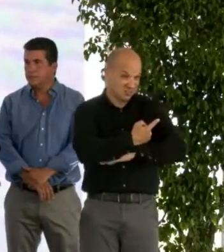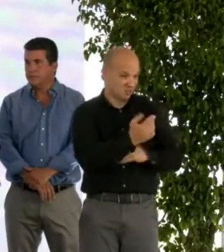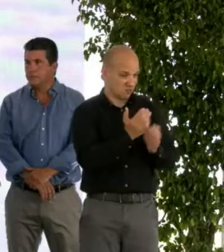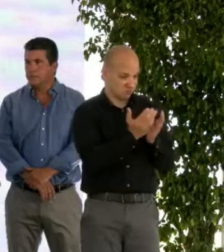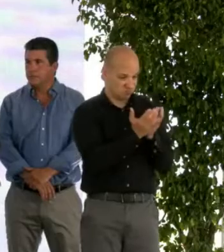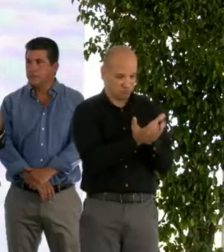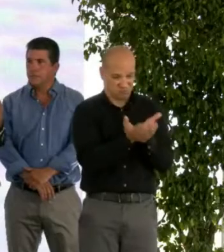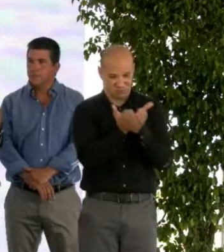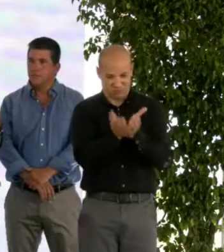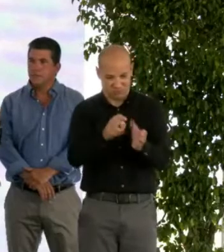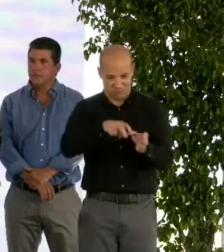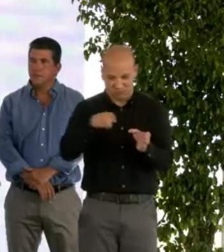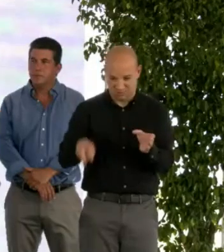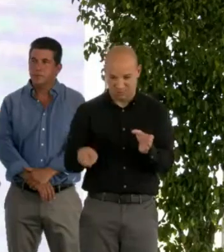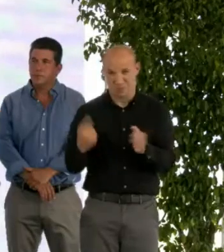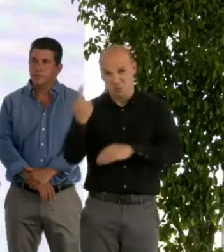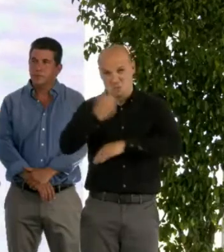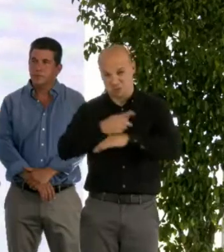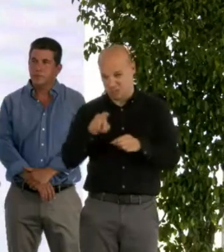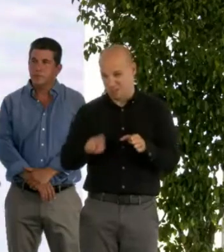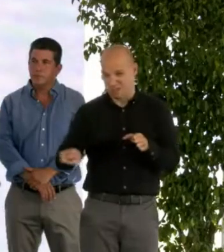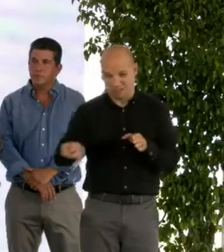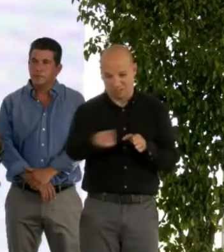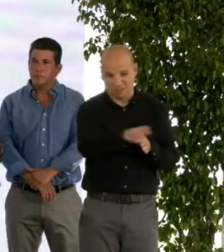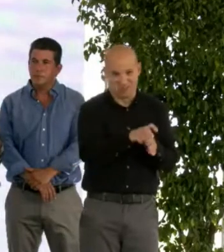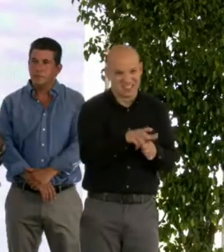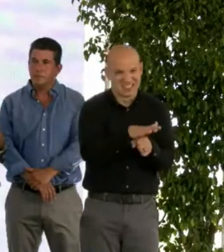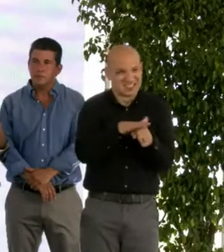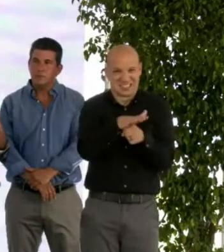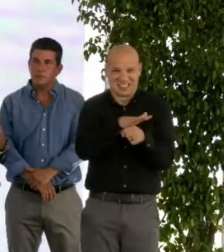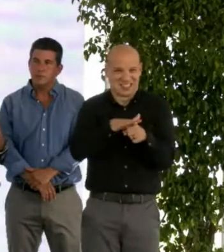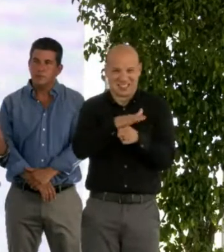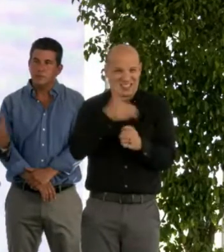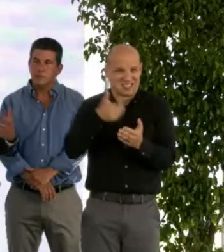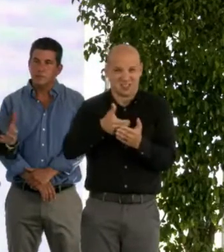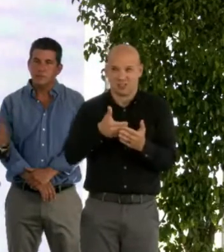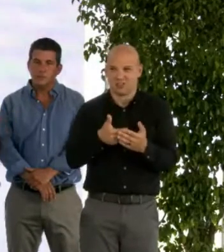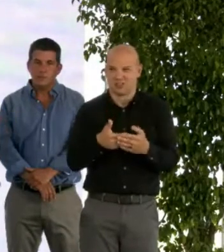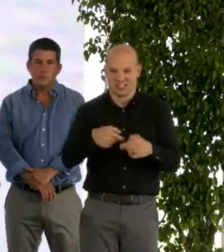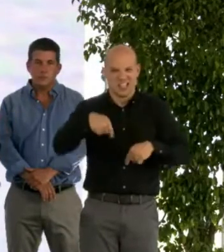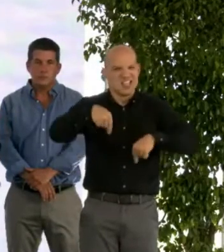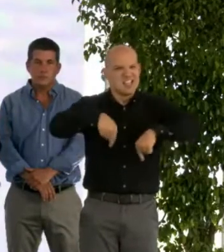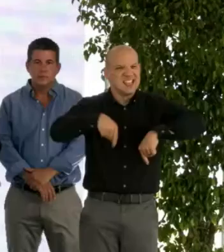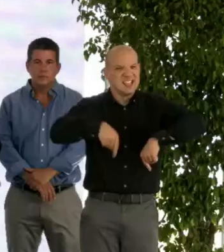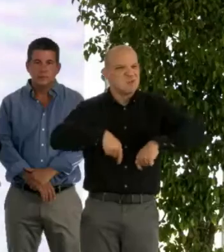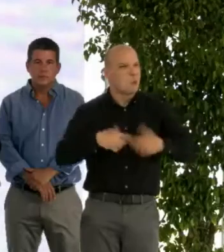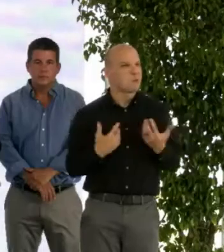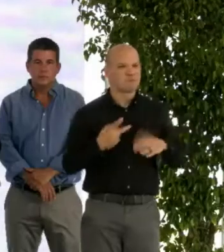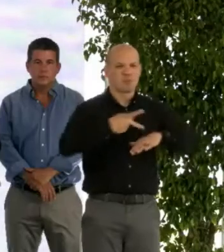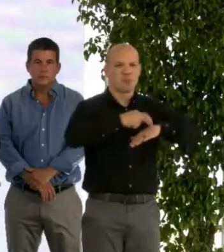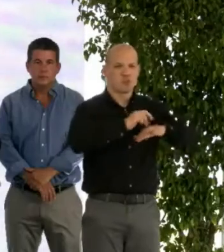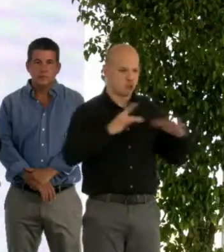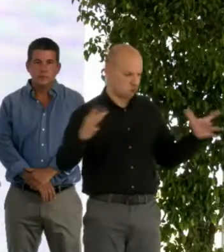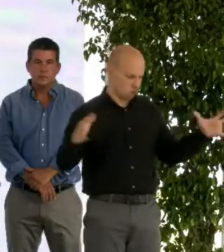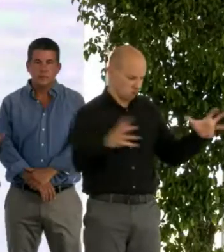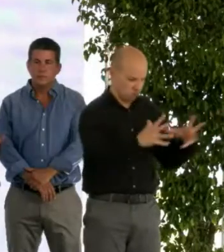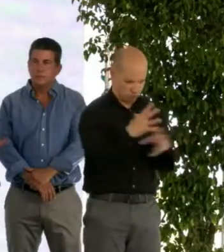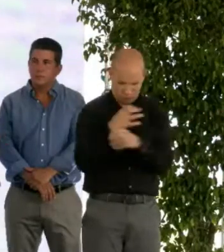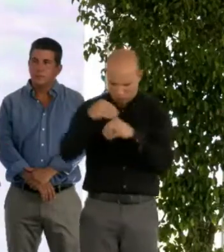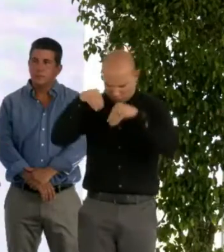crucero. Entonces, el concepto es que aquí esté como que esto sea como un microcosmo de Puerto Rico. Por